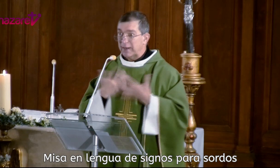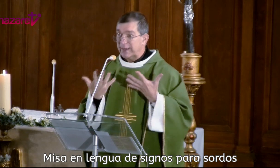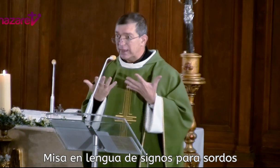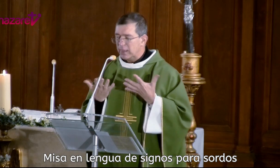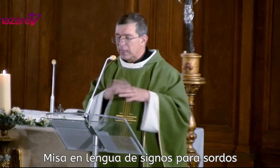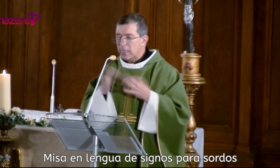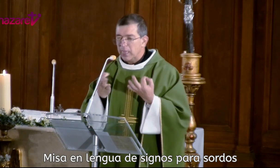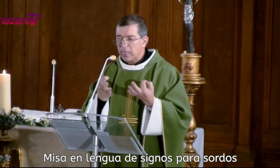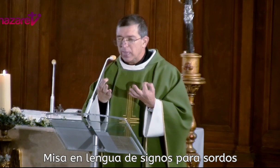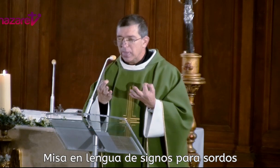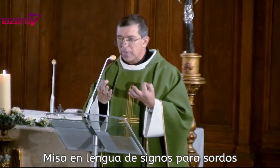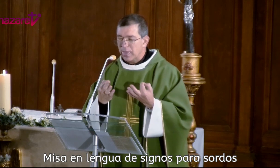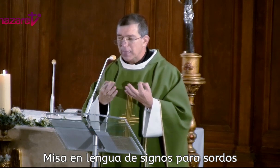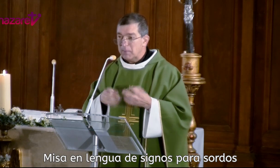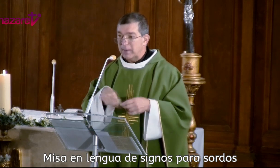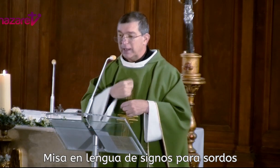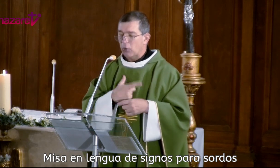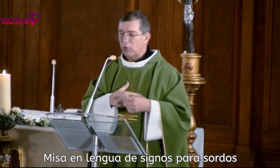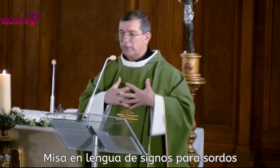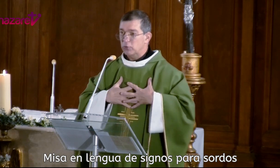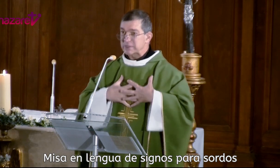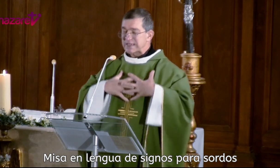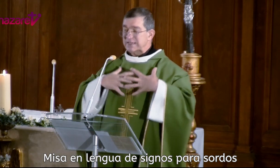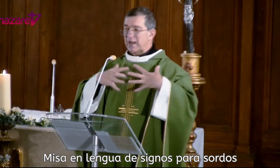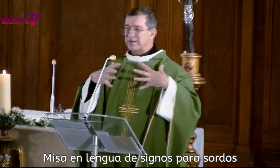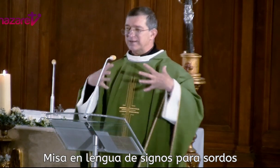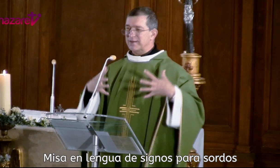qué? Para que el corazón se sanche